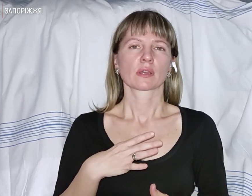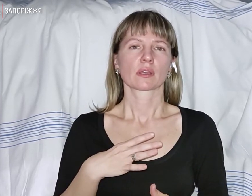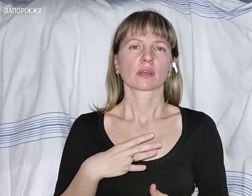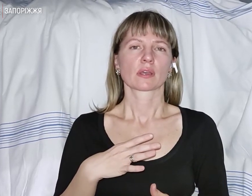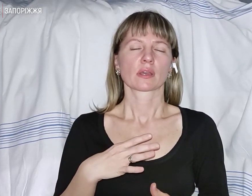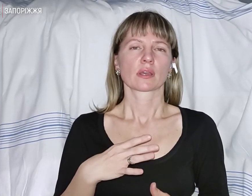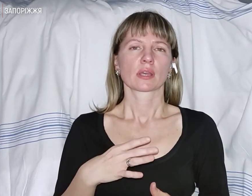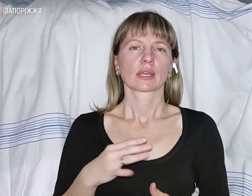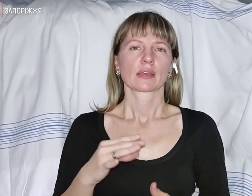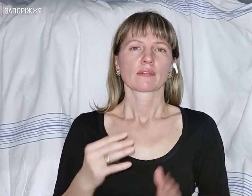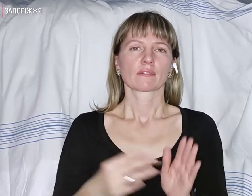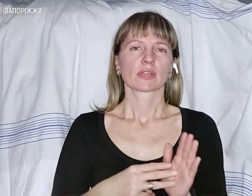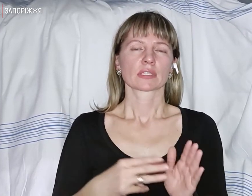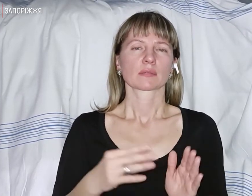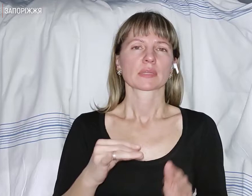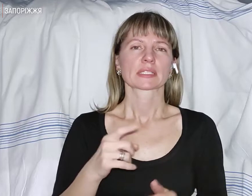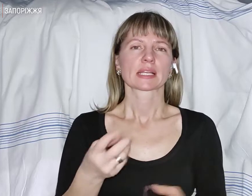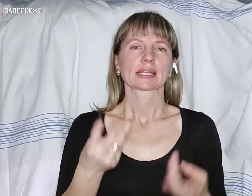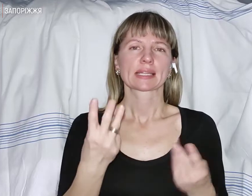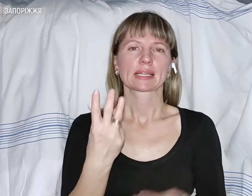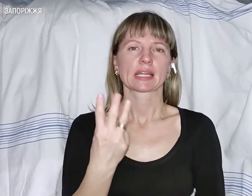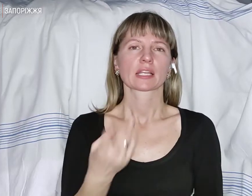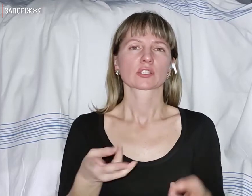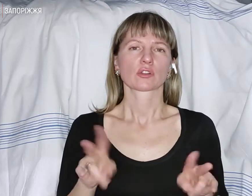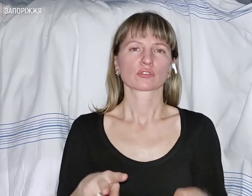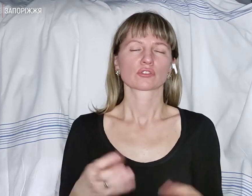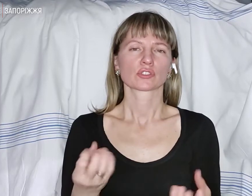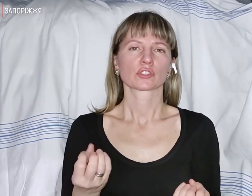игрушки. Будешь крутить? Садись. Садись, давай я тебя посажу. Да?